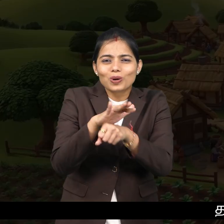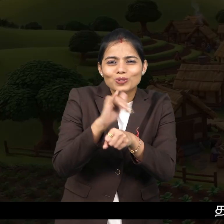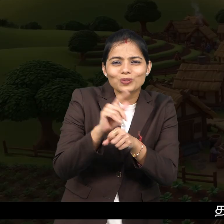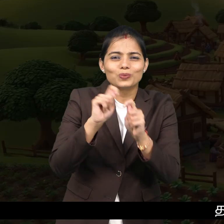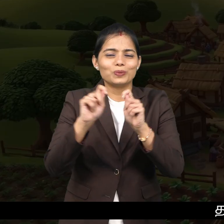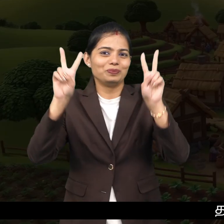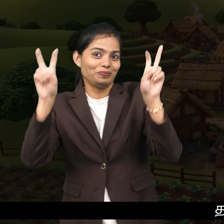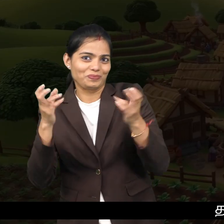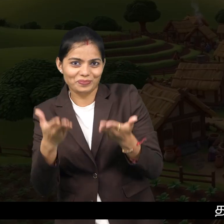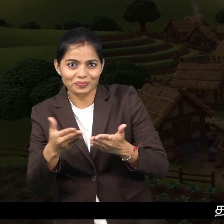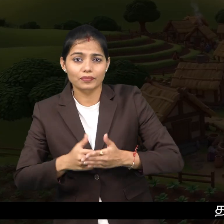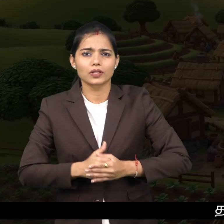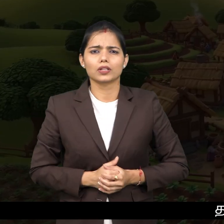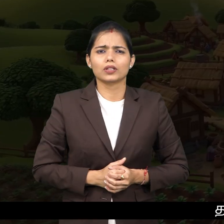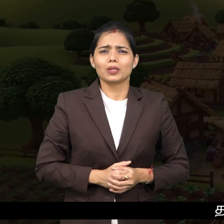தபால் சேவைகள்.